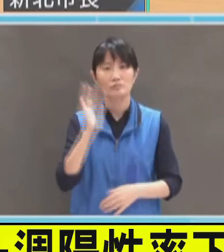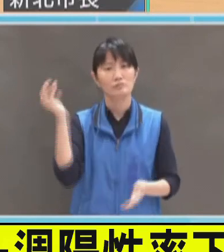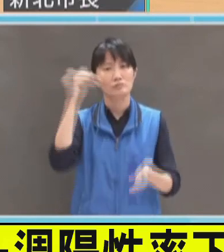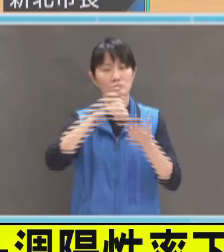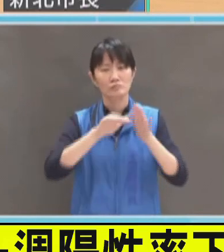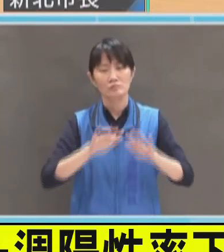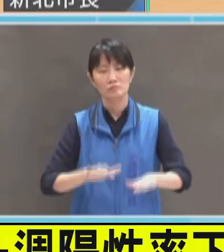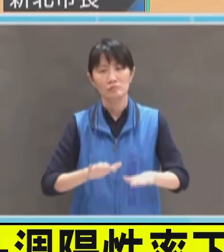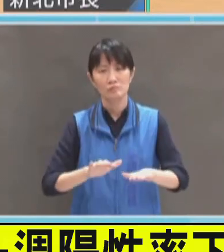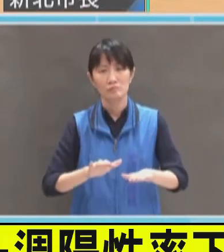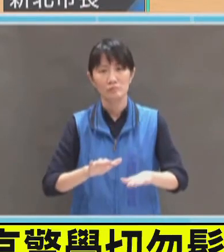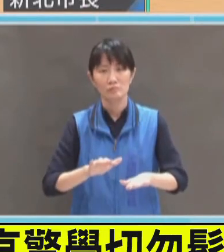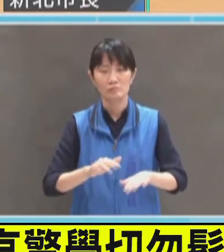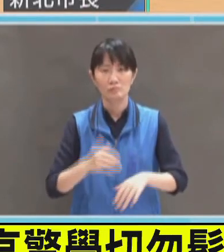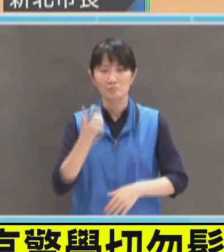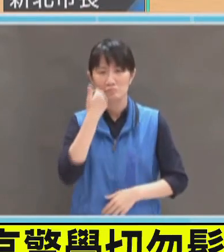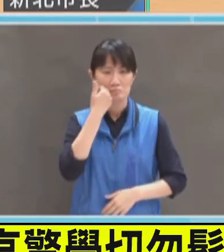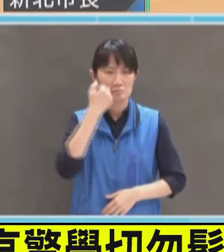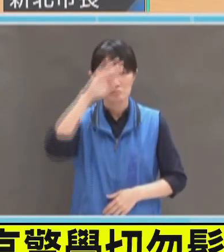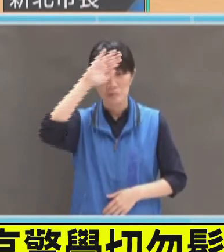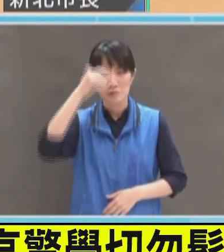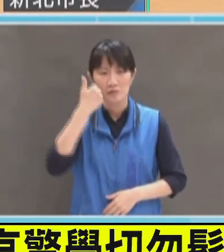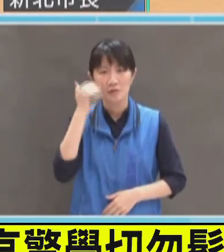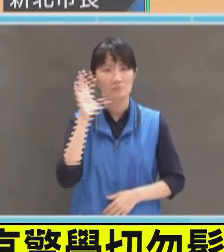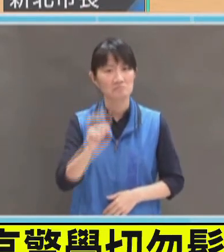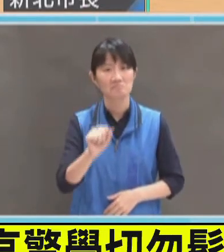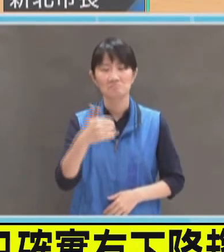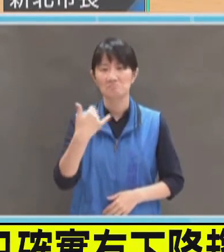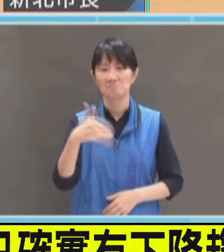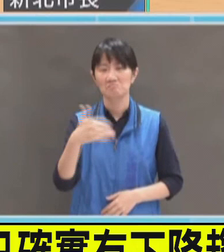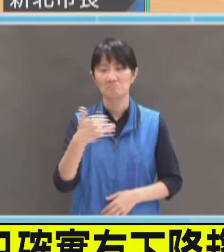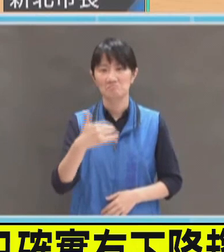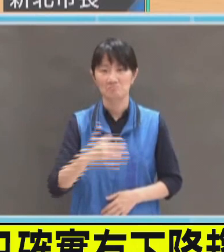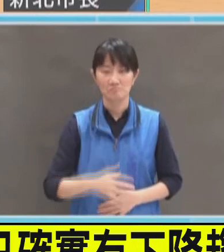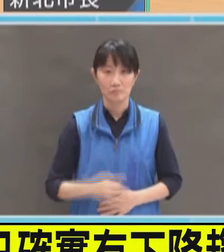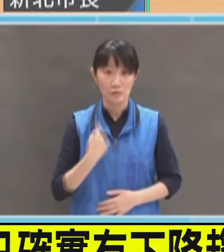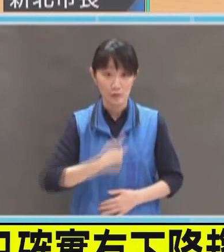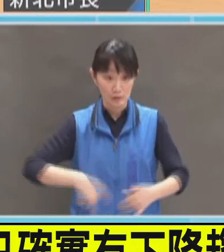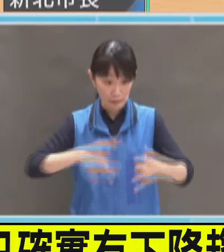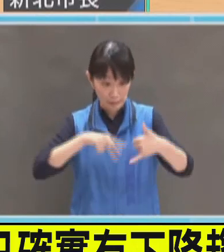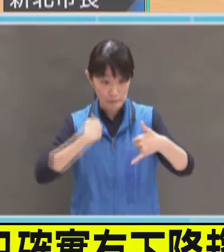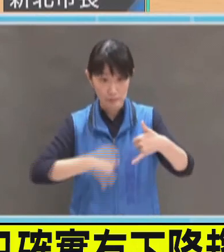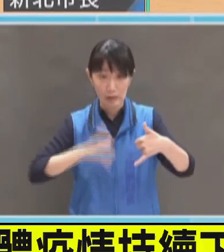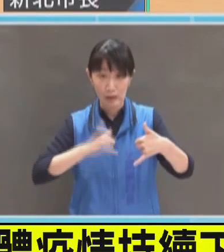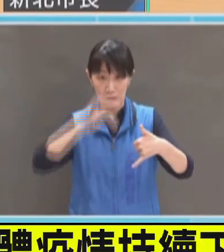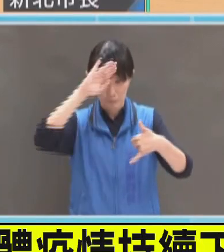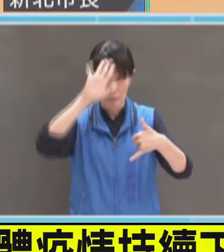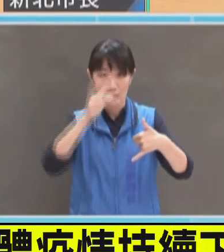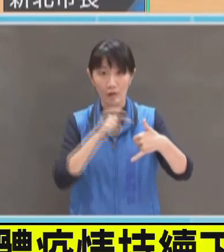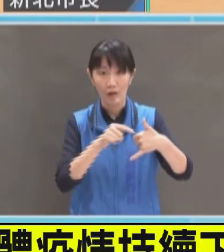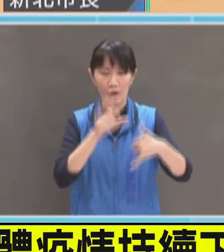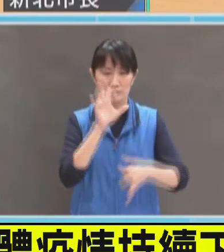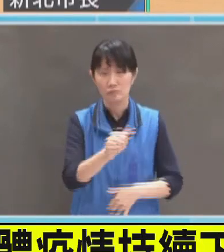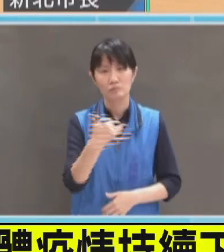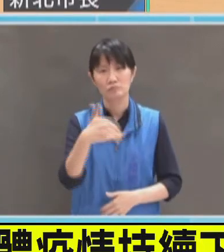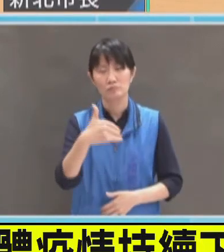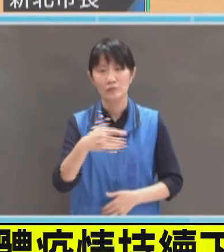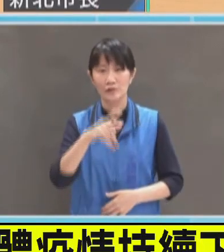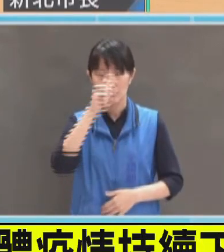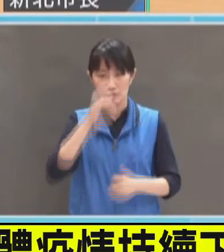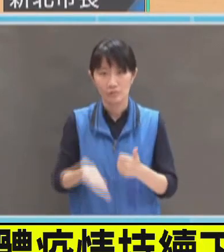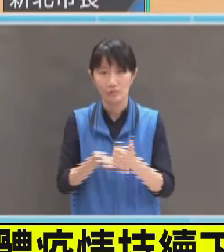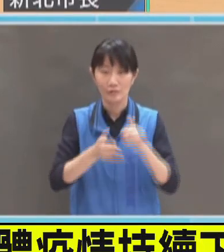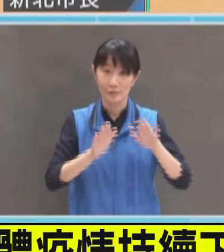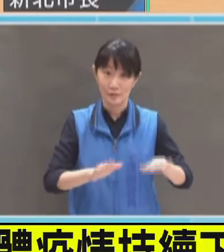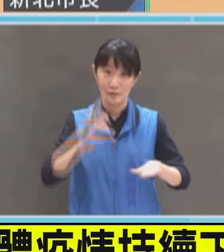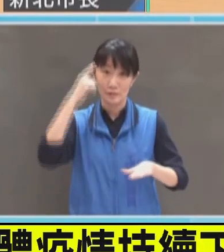九十八例，各个区呢的防范呢千万不要松懈，才能够保持这个正向，希望呢能